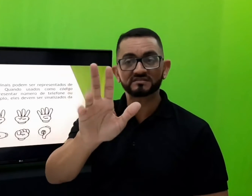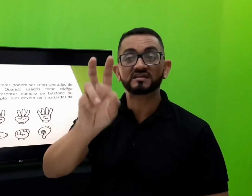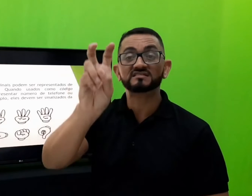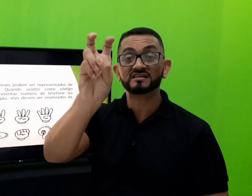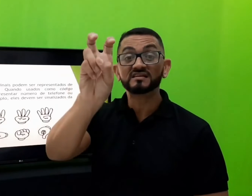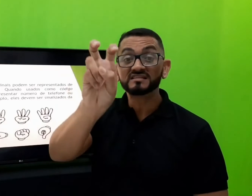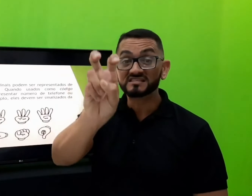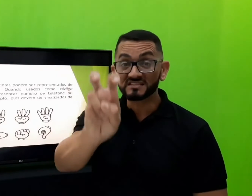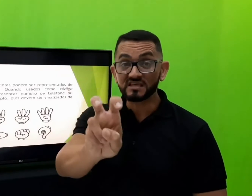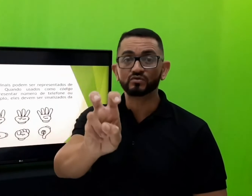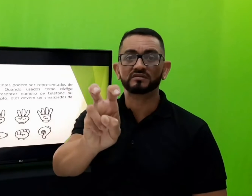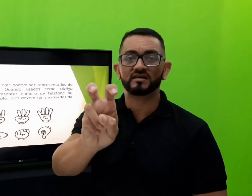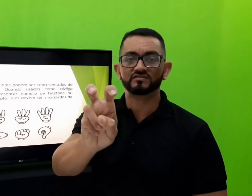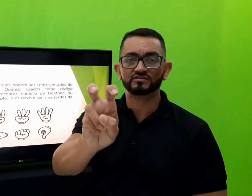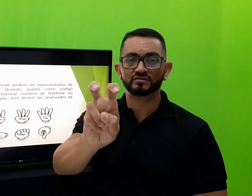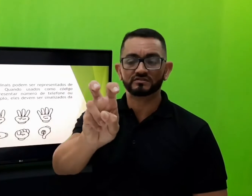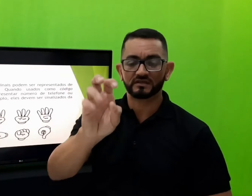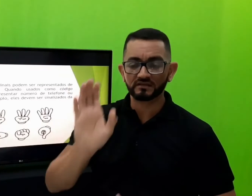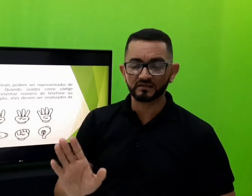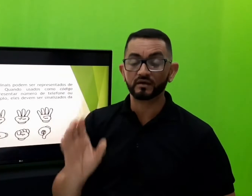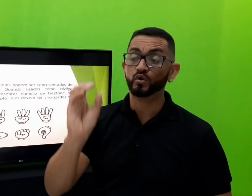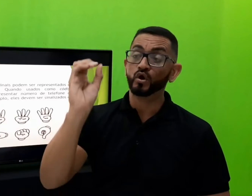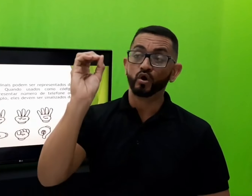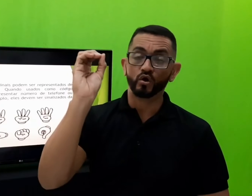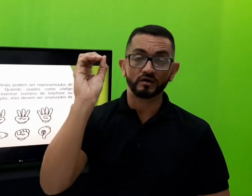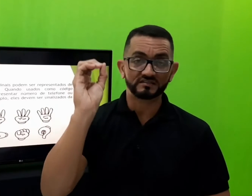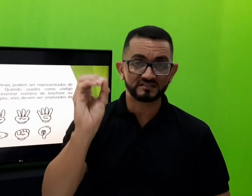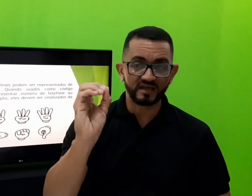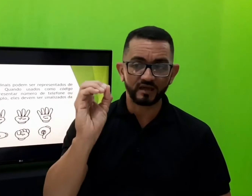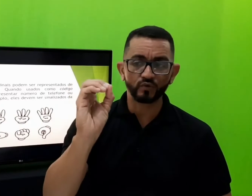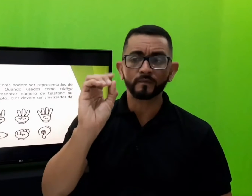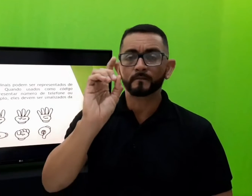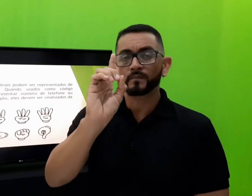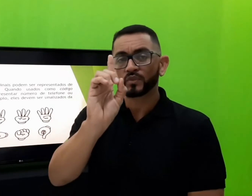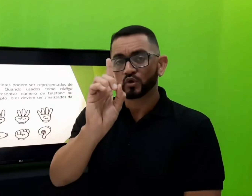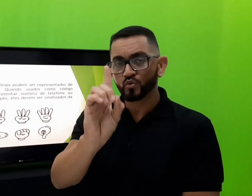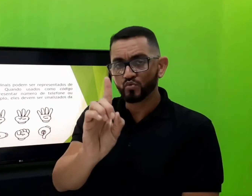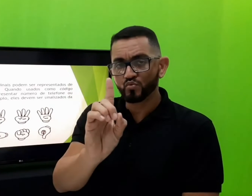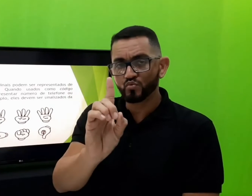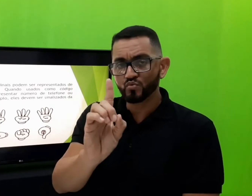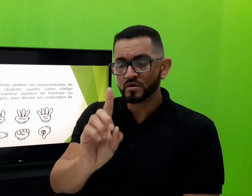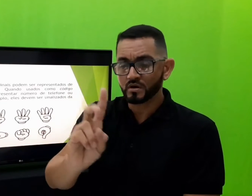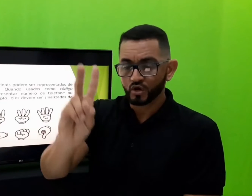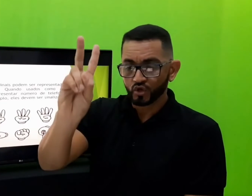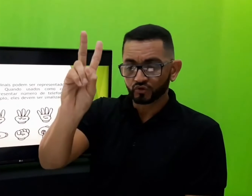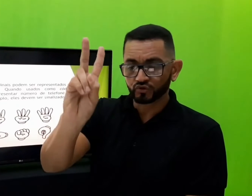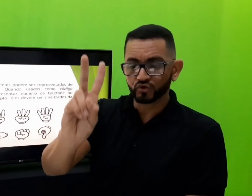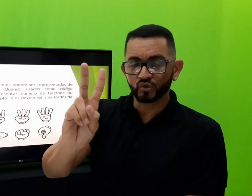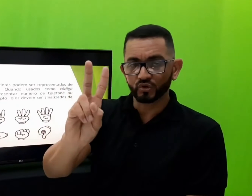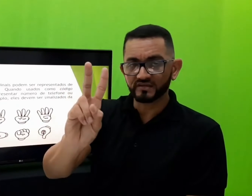Tem que ser 5 televisões. Entendeu? 0, 1,